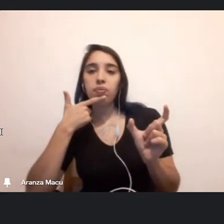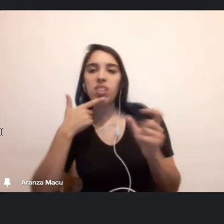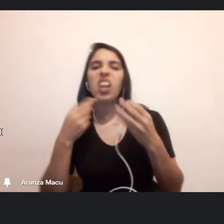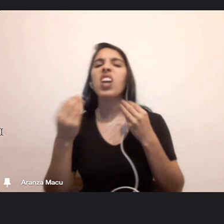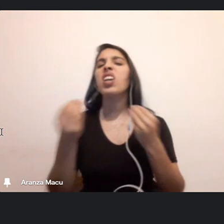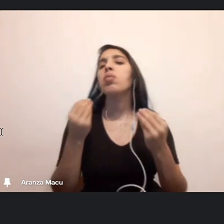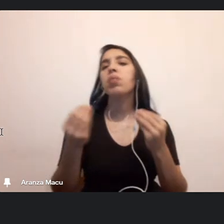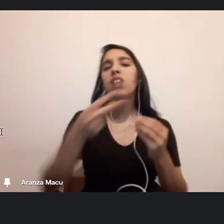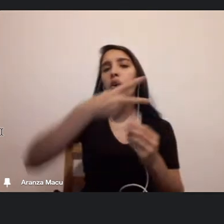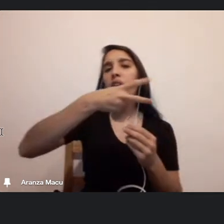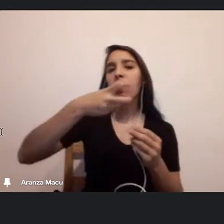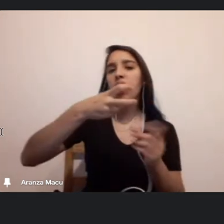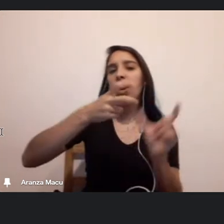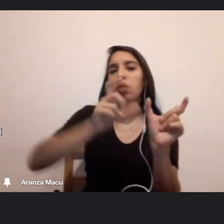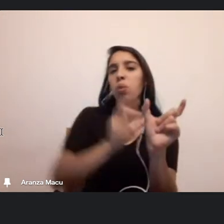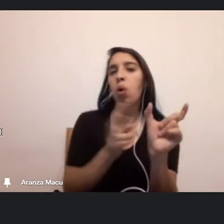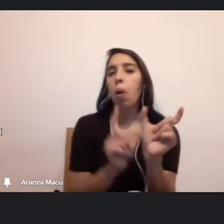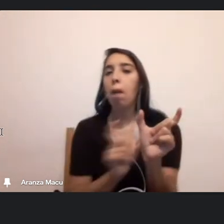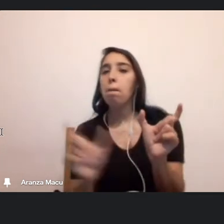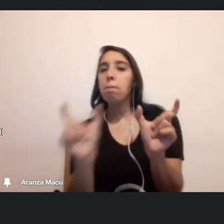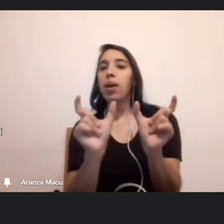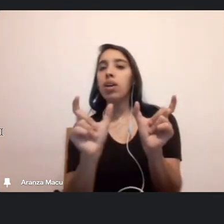verbo?